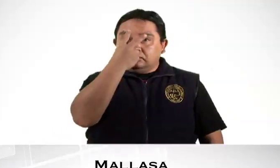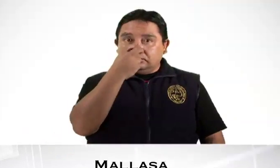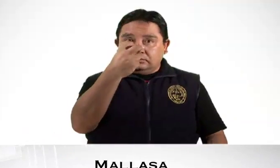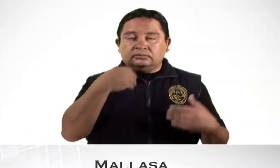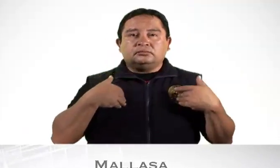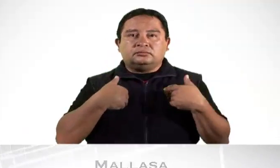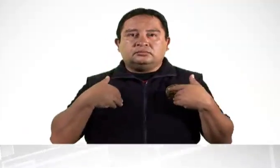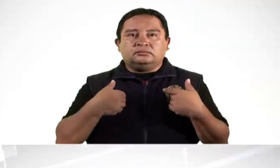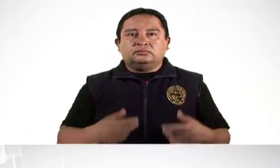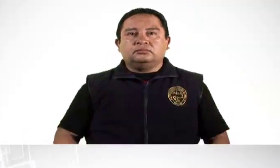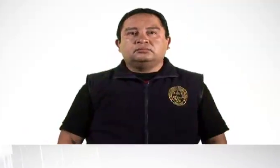Mallaza.